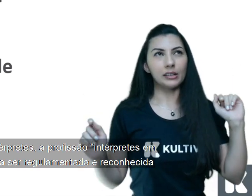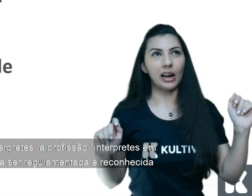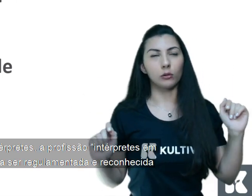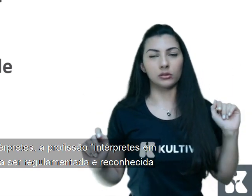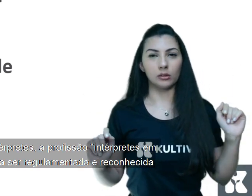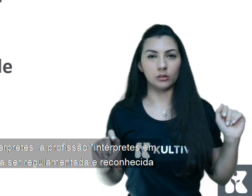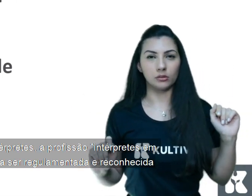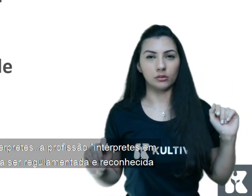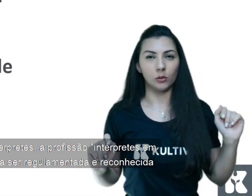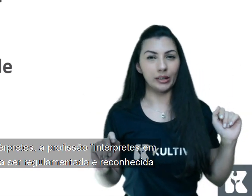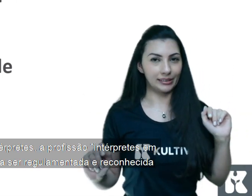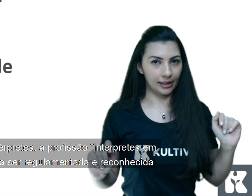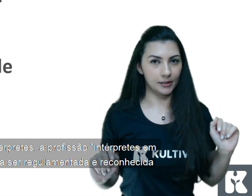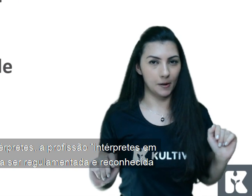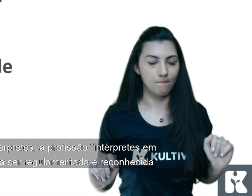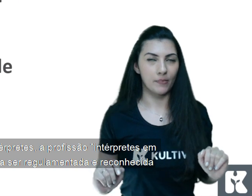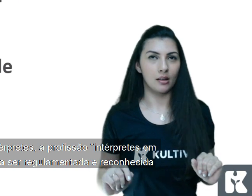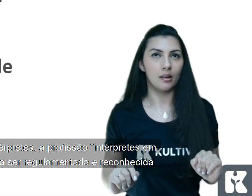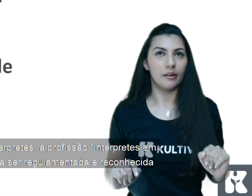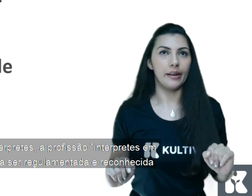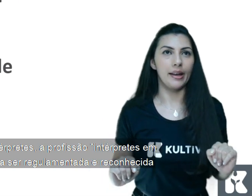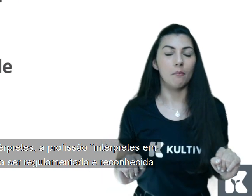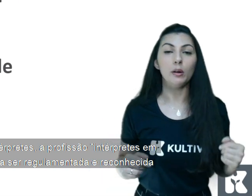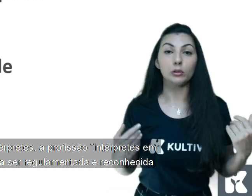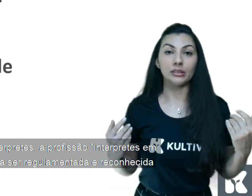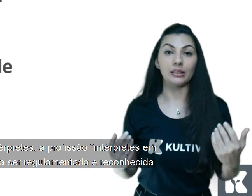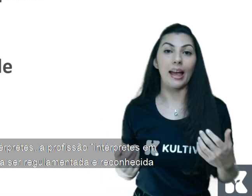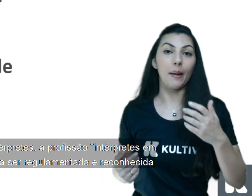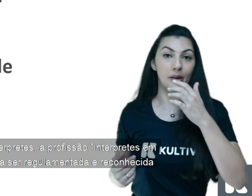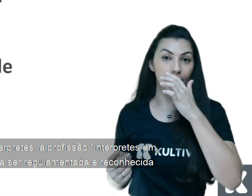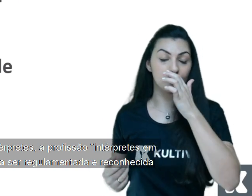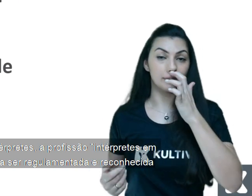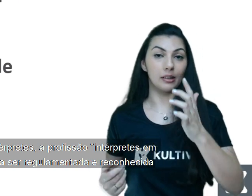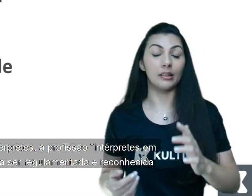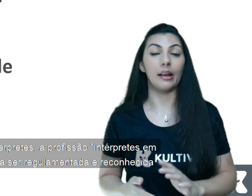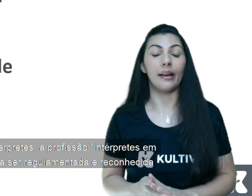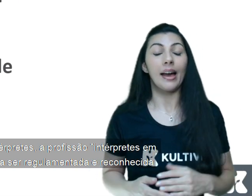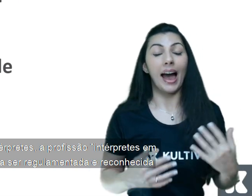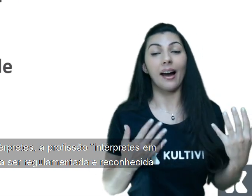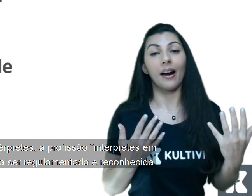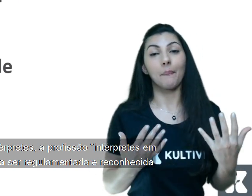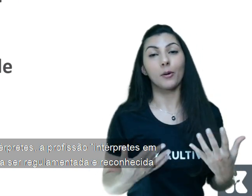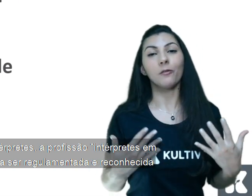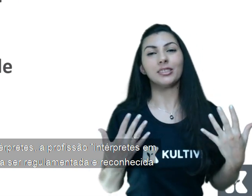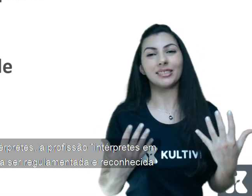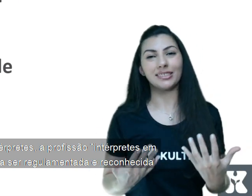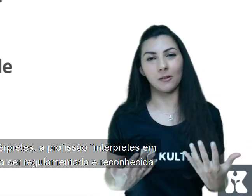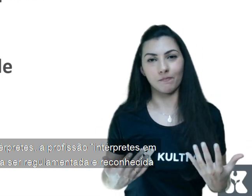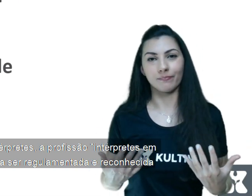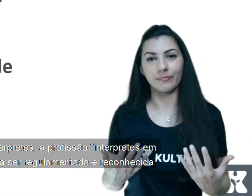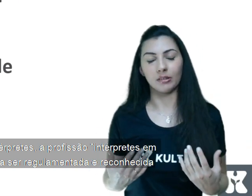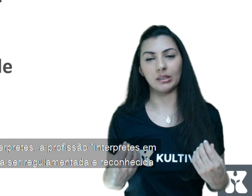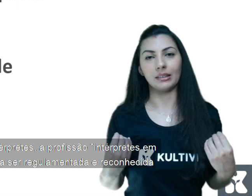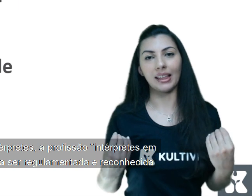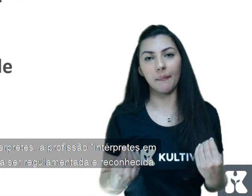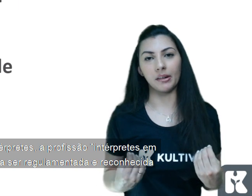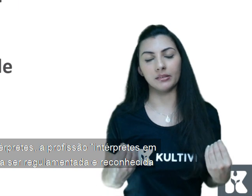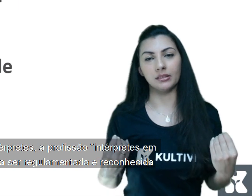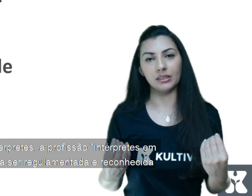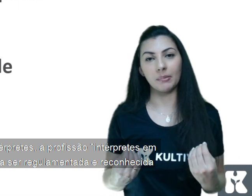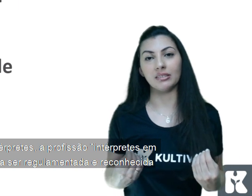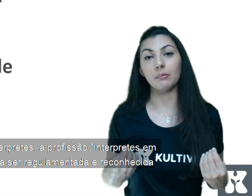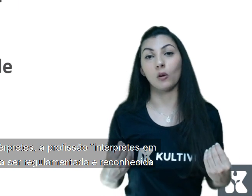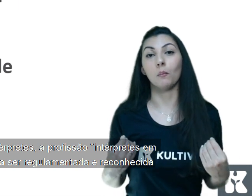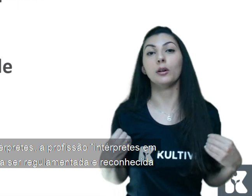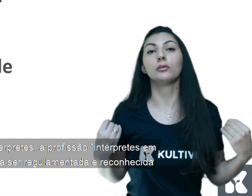Até o final dos anos 80, muitos intérpretes, a profissão de intérpretes